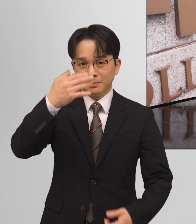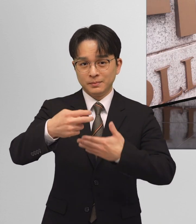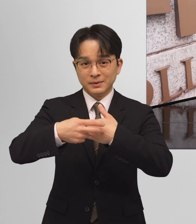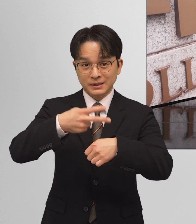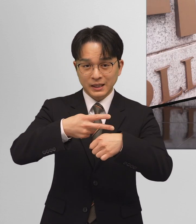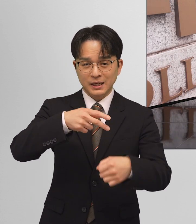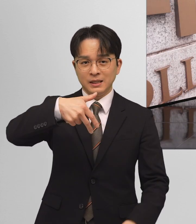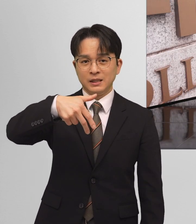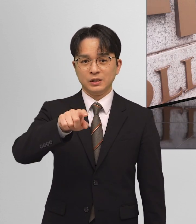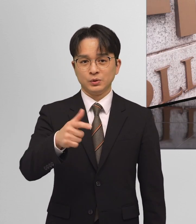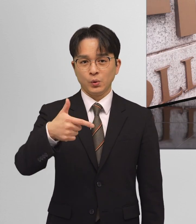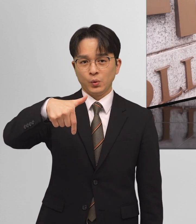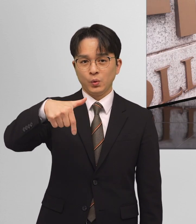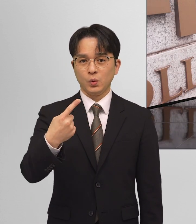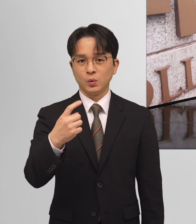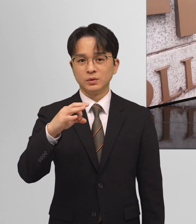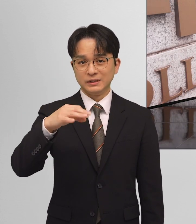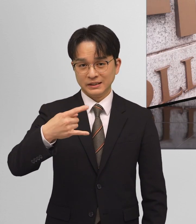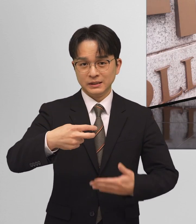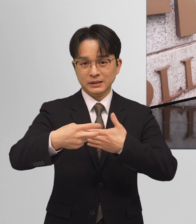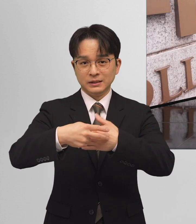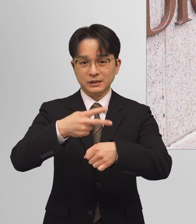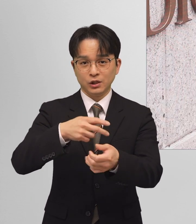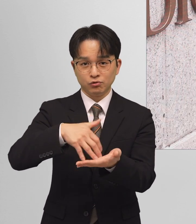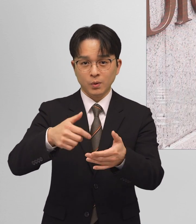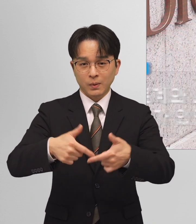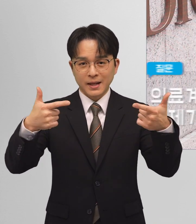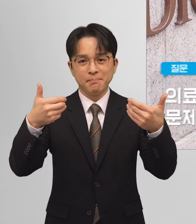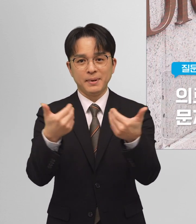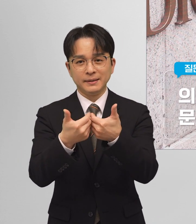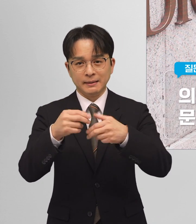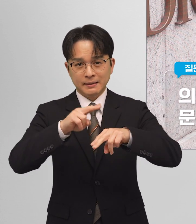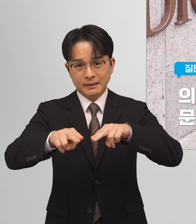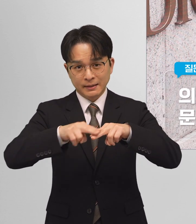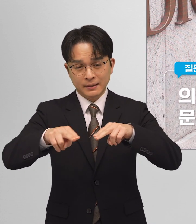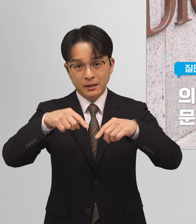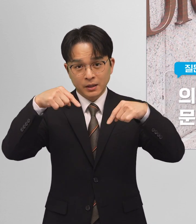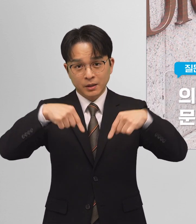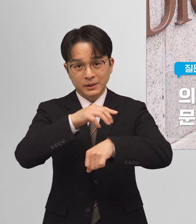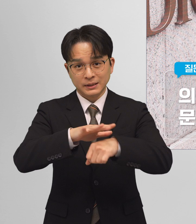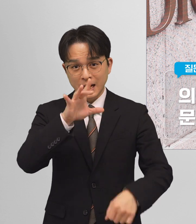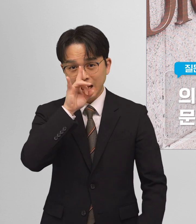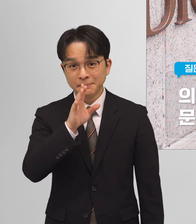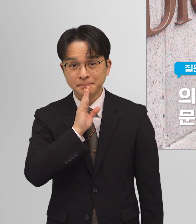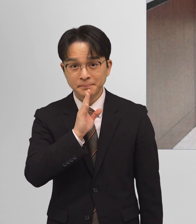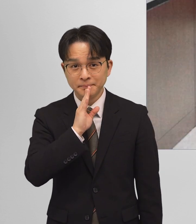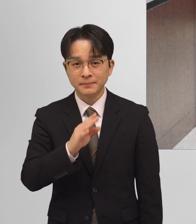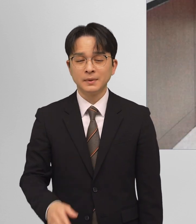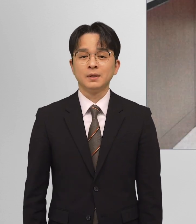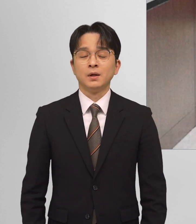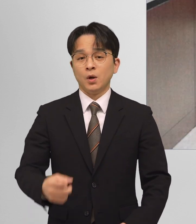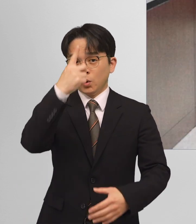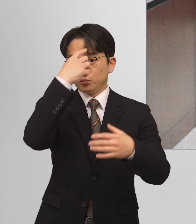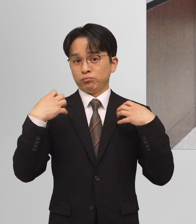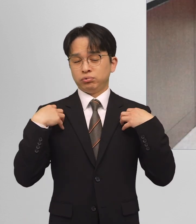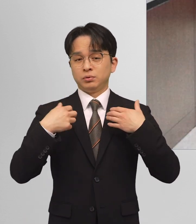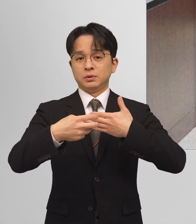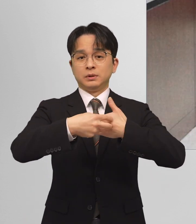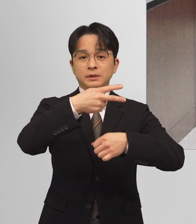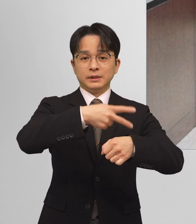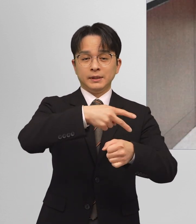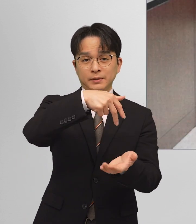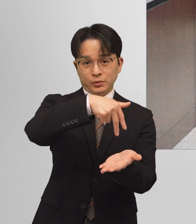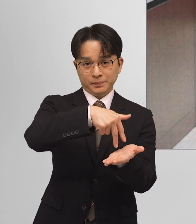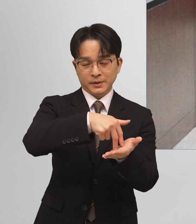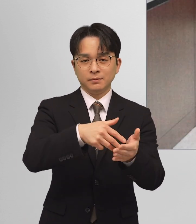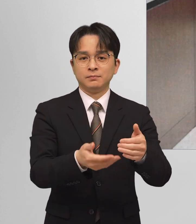의사분들이 이제 집단 행동으로 해서 이제 반대를 하고 있는데 소통이 좀 안 되고 그런 문제가 있지 않았습니까? 저희는 의료계를